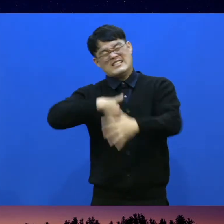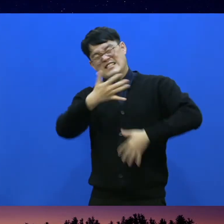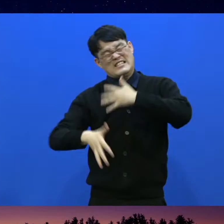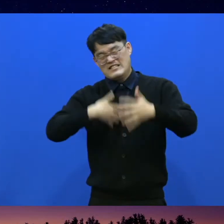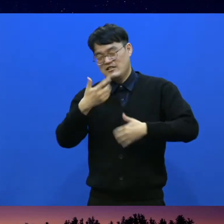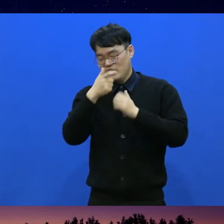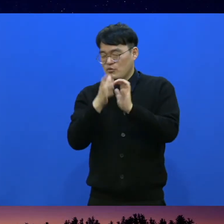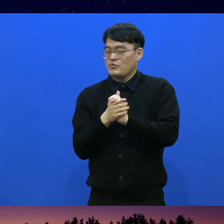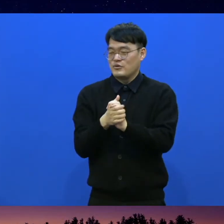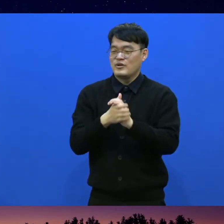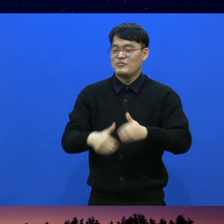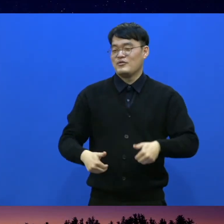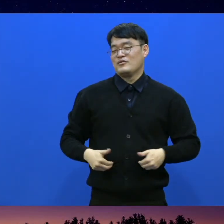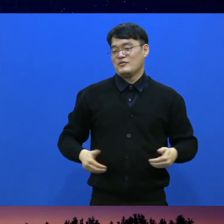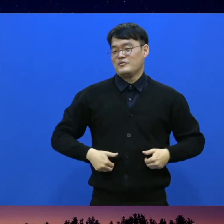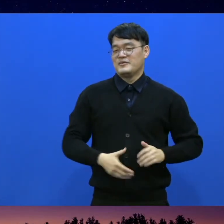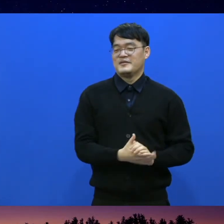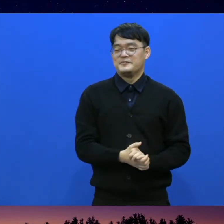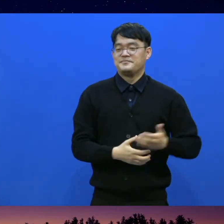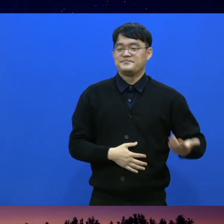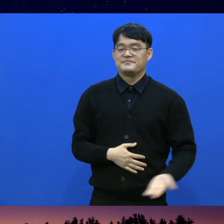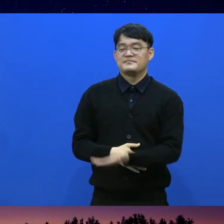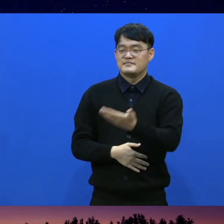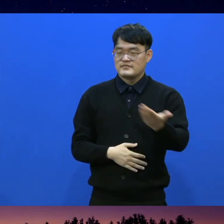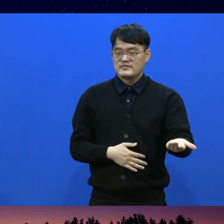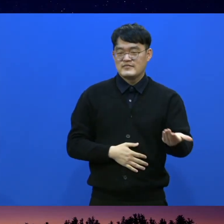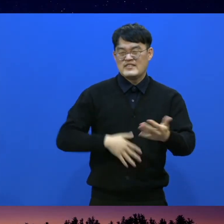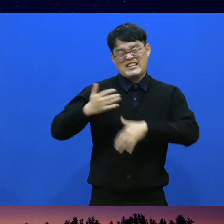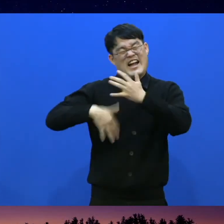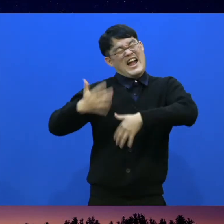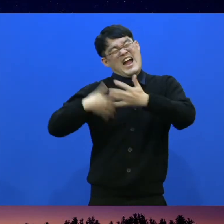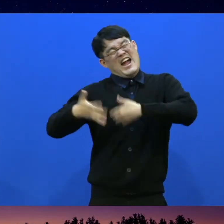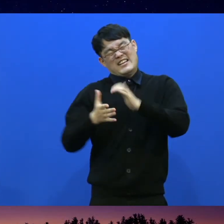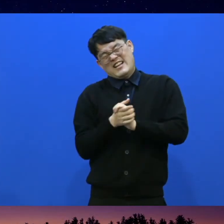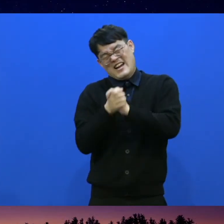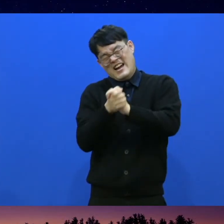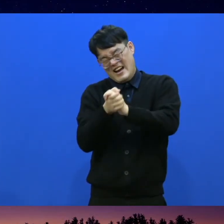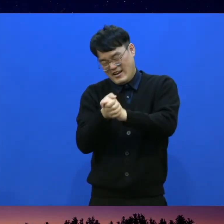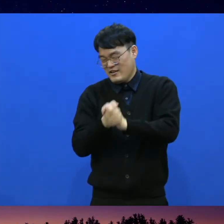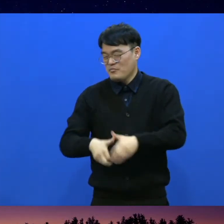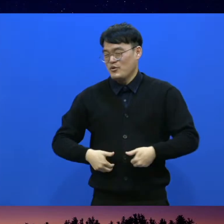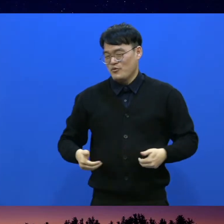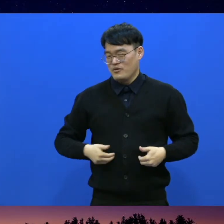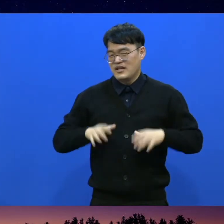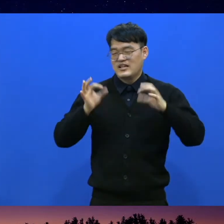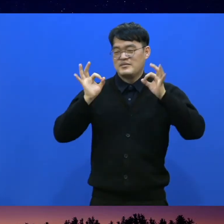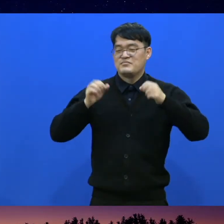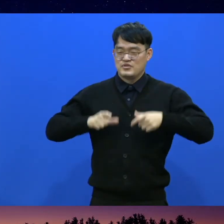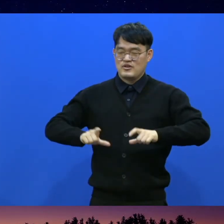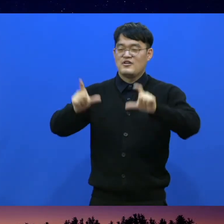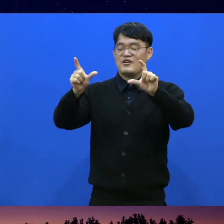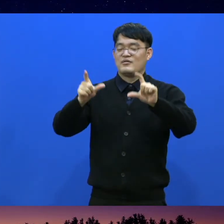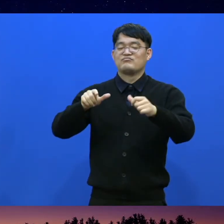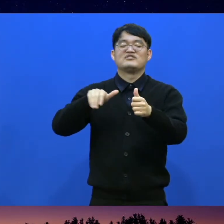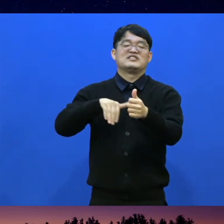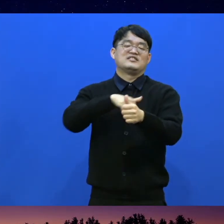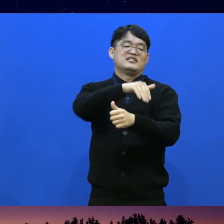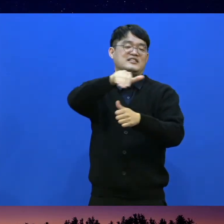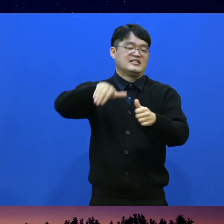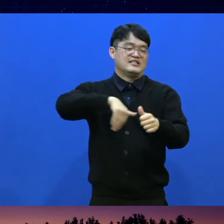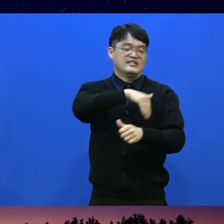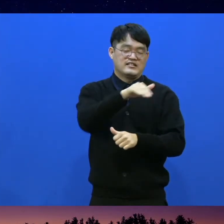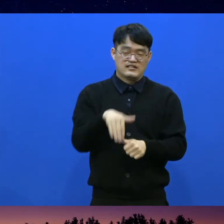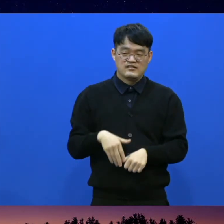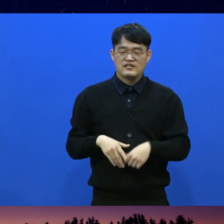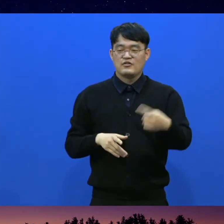기도를 했다는 거잖아요, 여러분. 여러분들이 소리를 지르서 기도해야 돼요. 부르셔야 돼요. 검찰에 와서는. 그러니까 어떤 분이 여기 와서